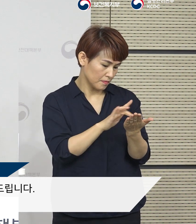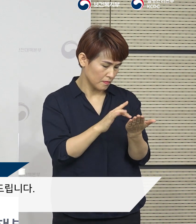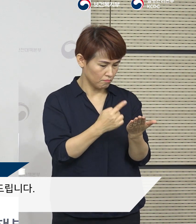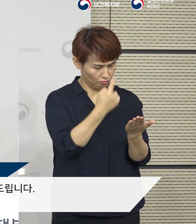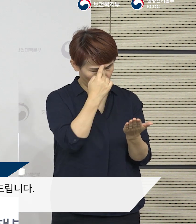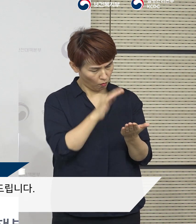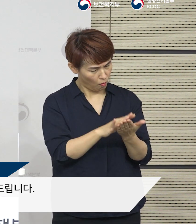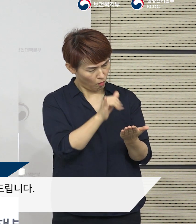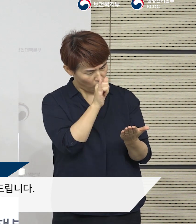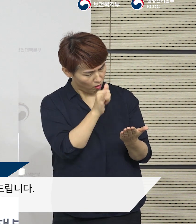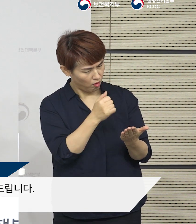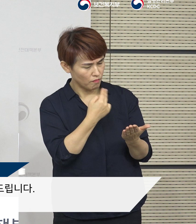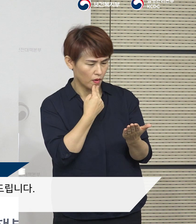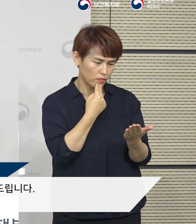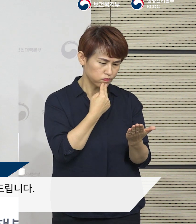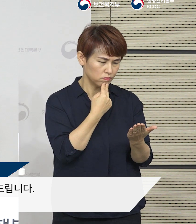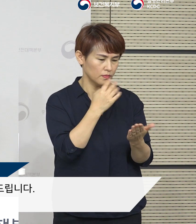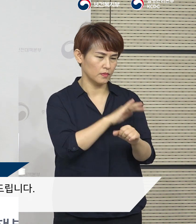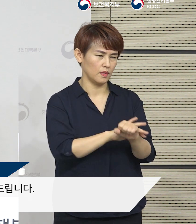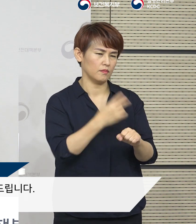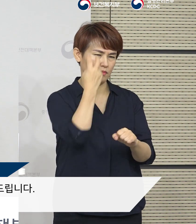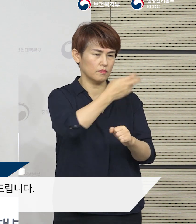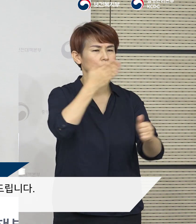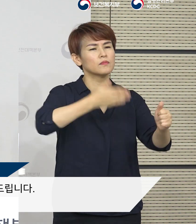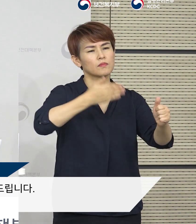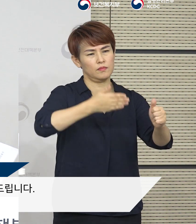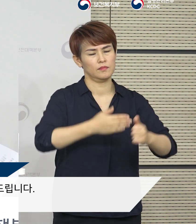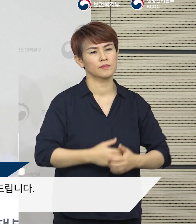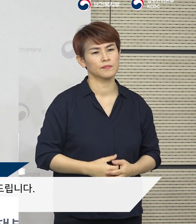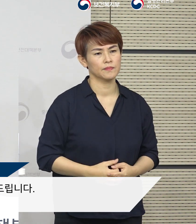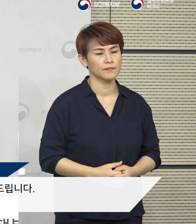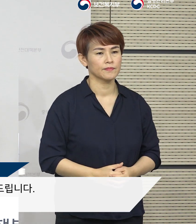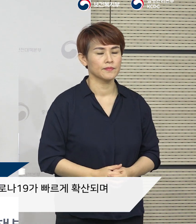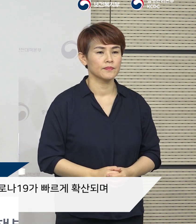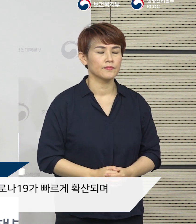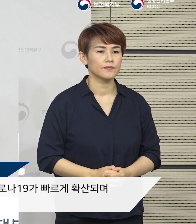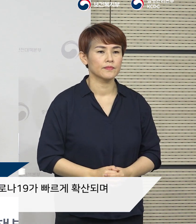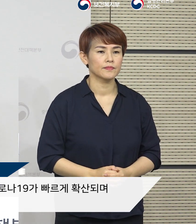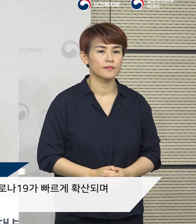여부를 잘 모니터링해 주실 것을 당부드립니다.